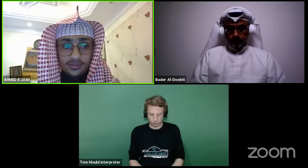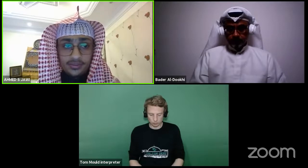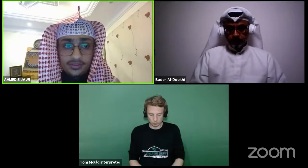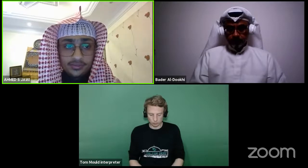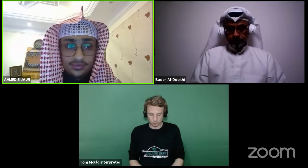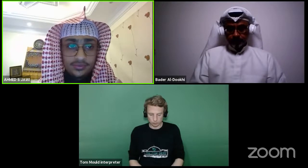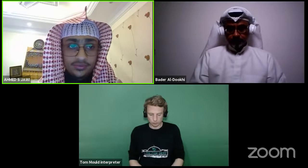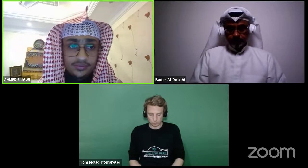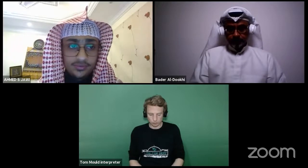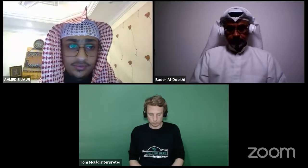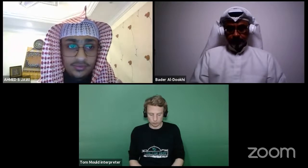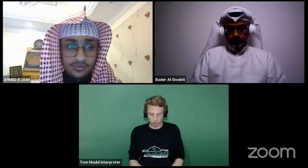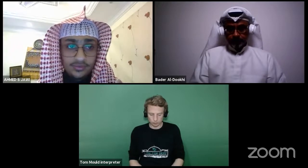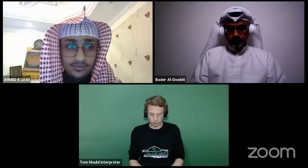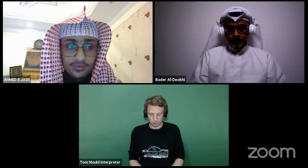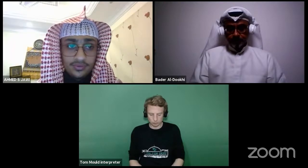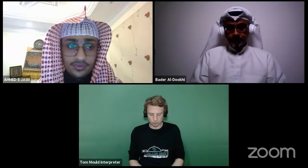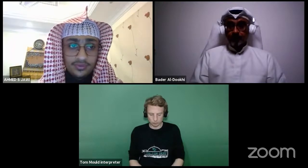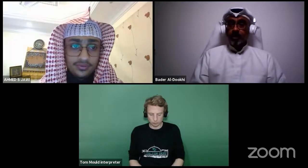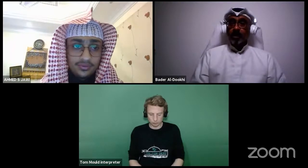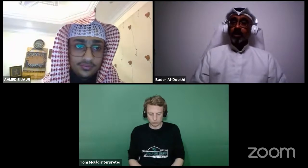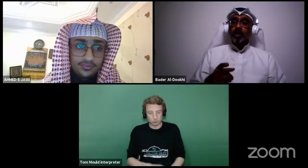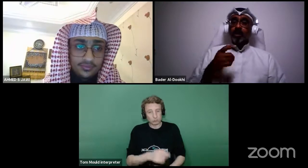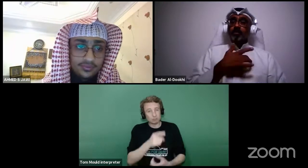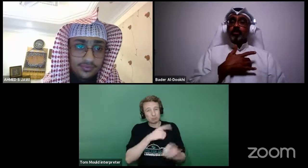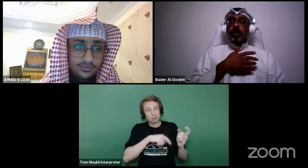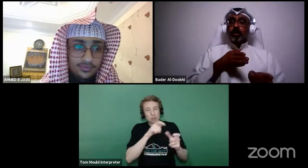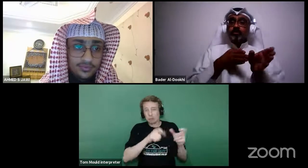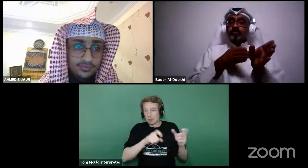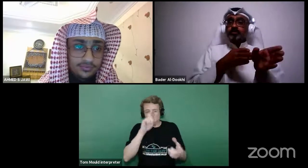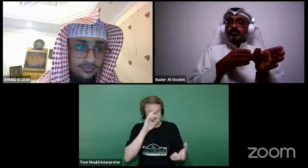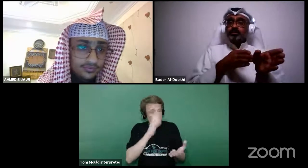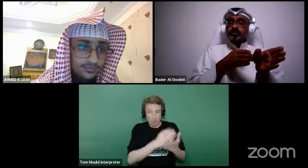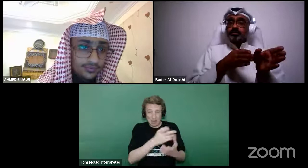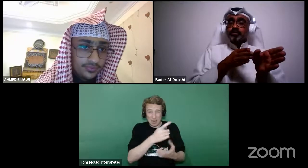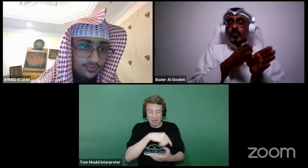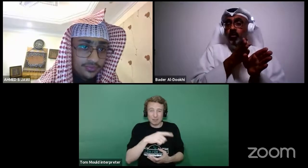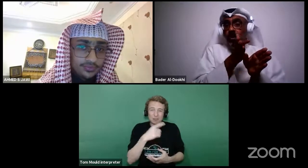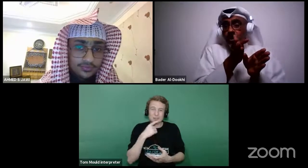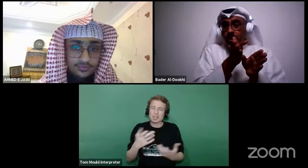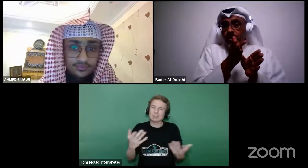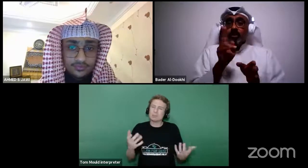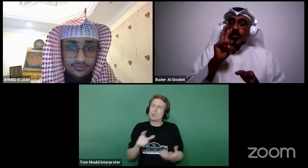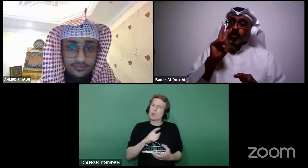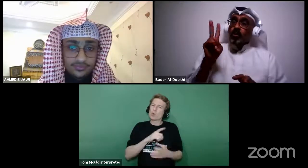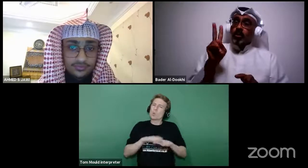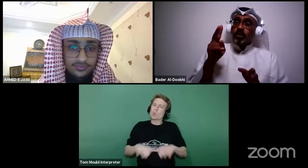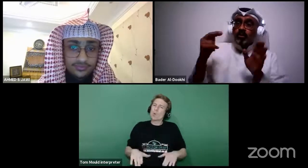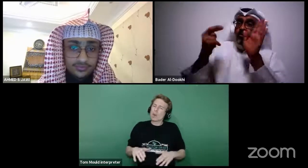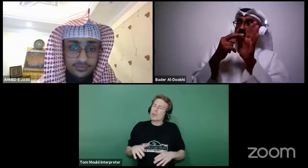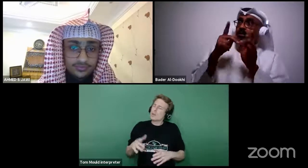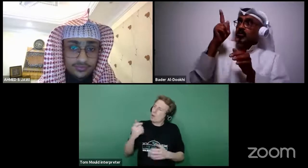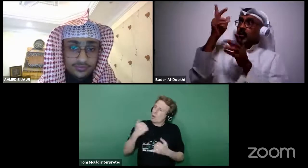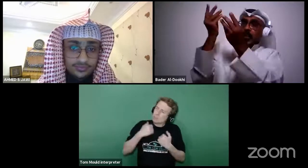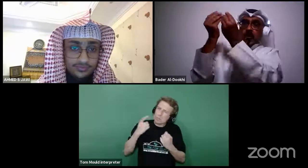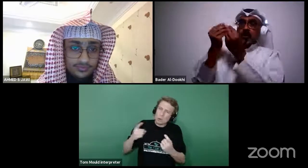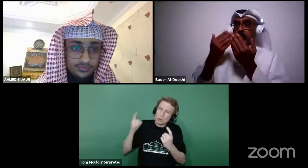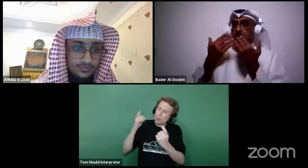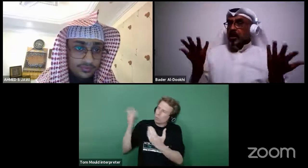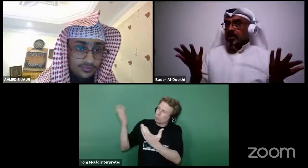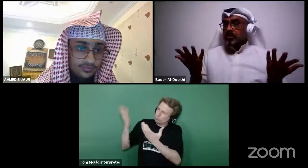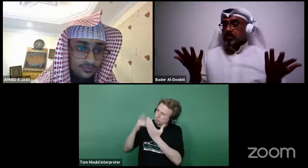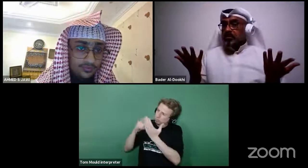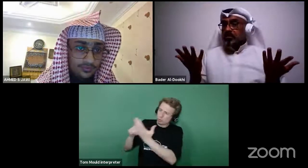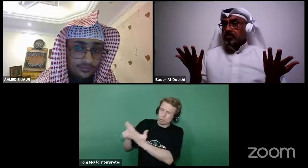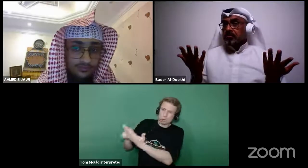هاد. And the disbelievers say, why is not a sign sent down to him from his Lord? You are